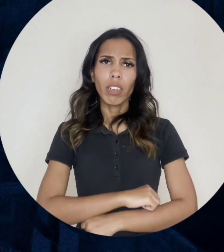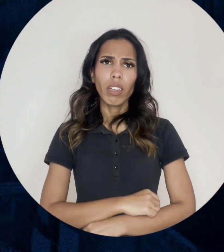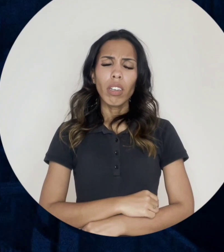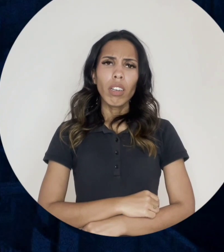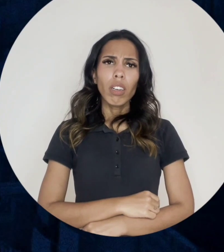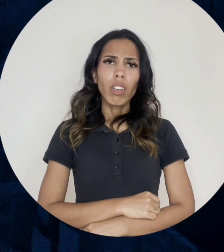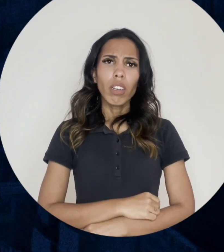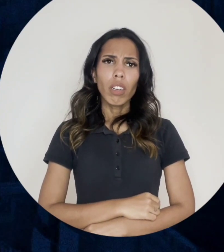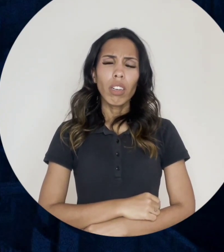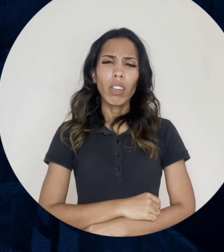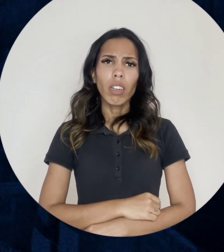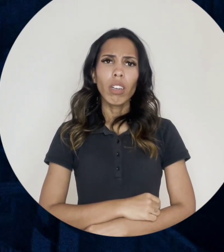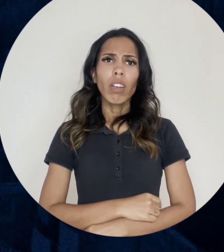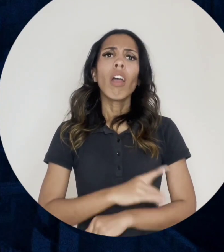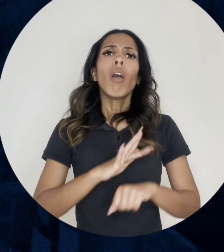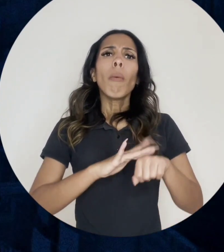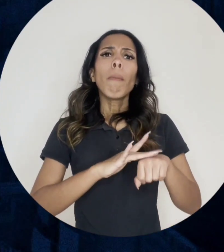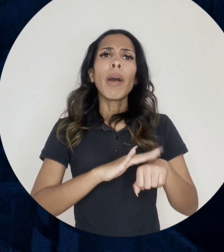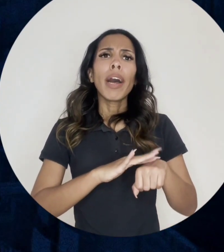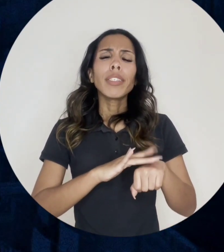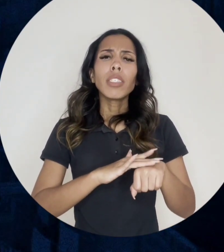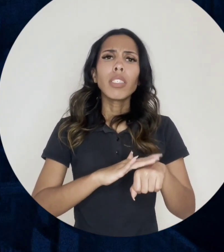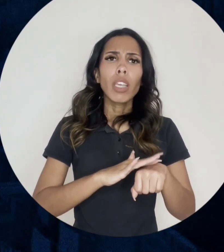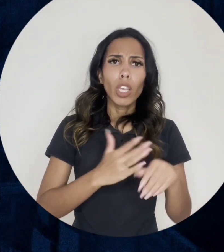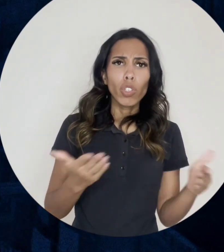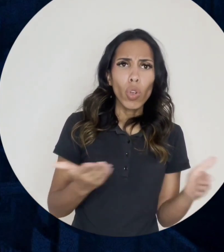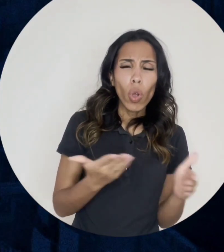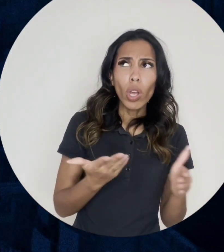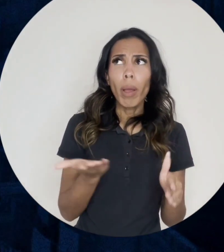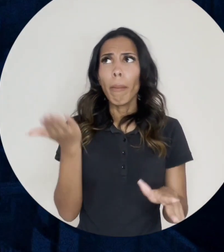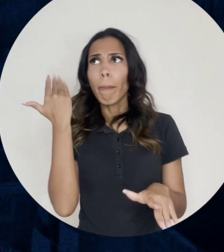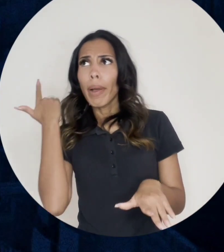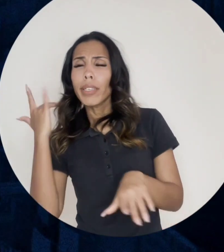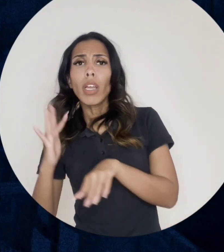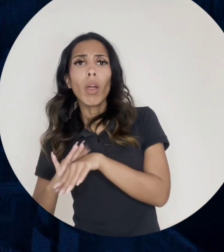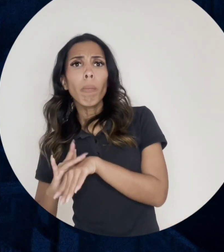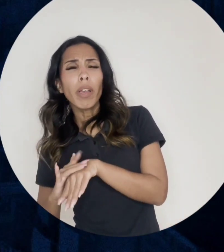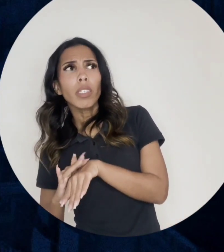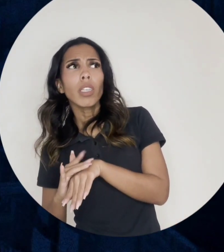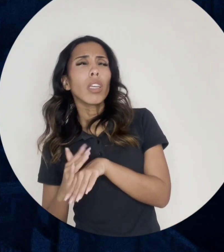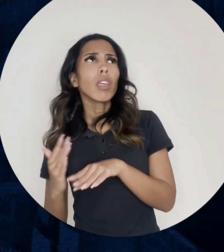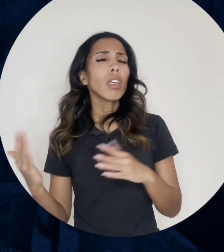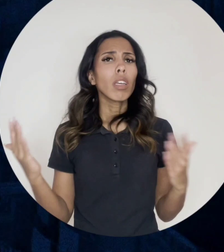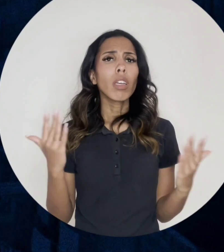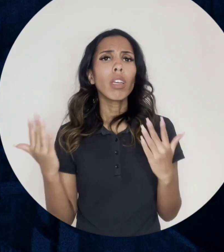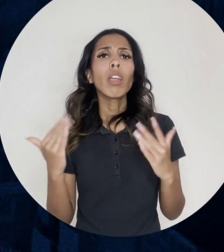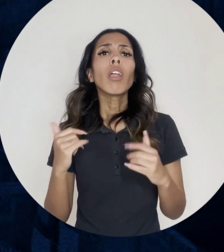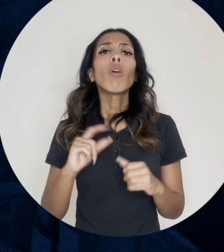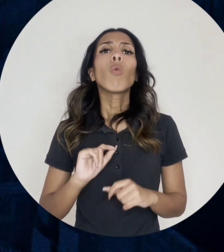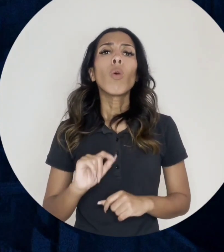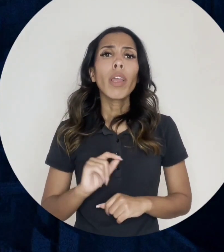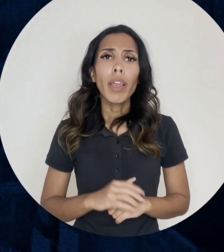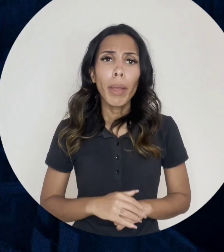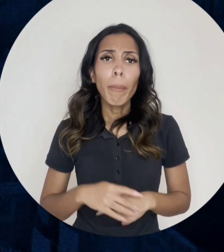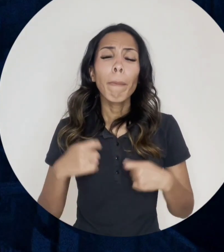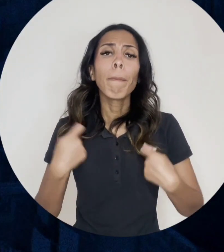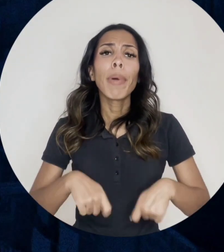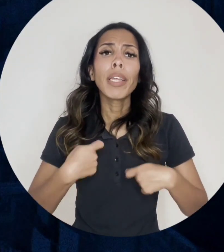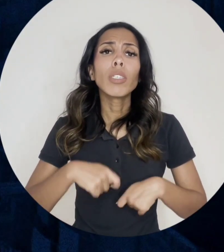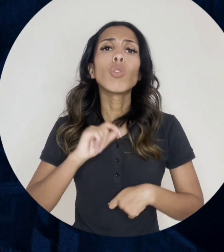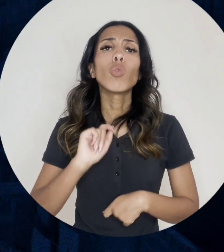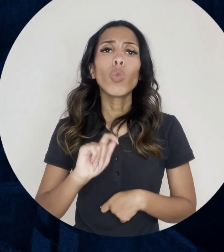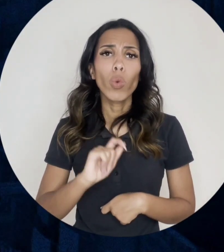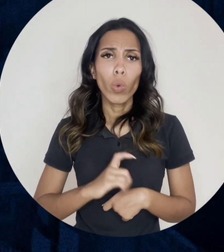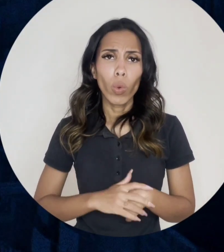O que um paciente, um ex-paciente de tuberculose depende para